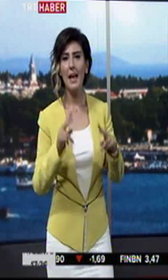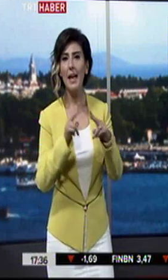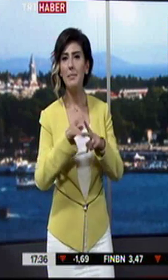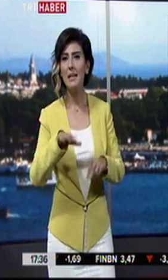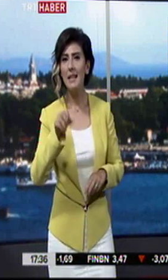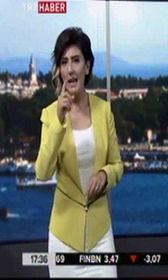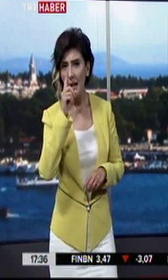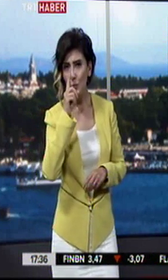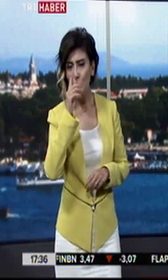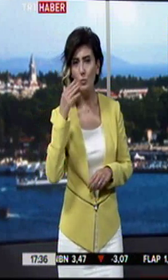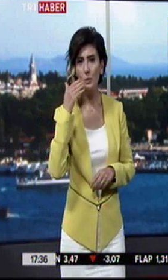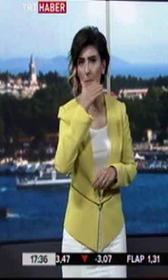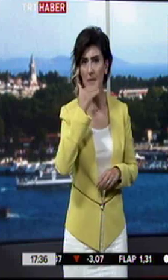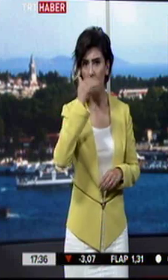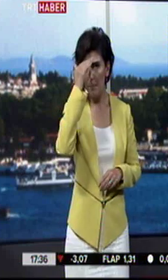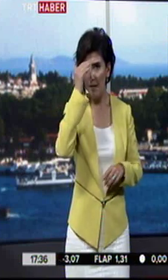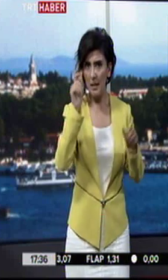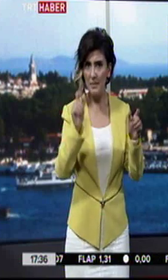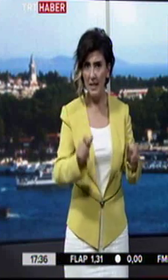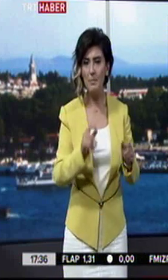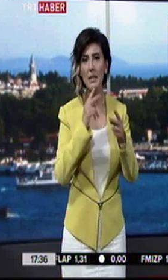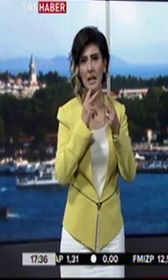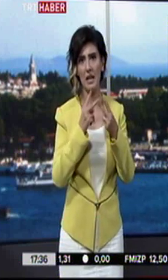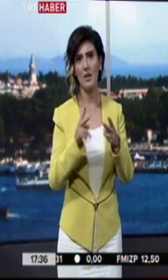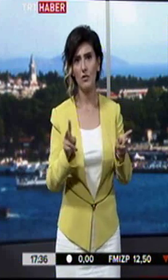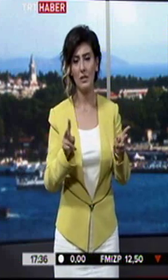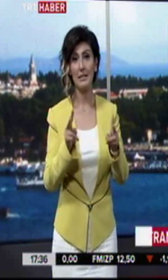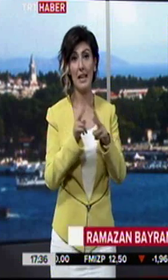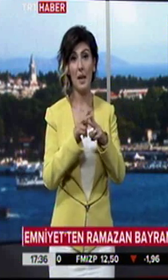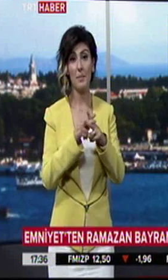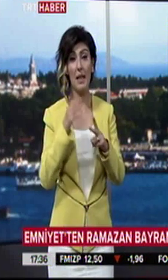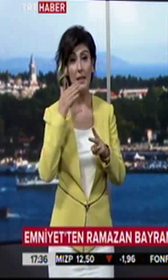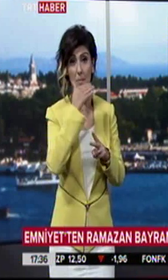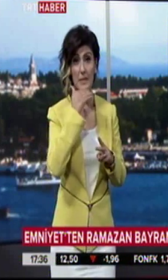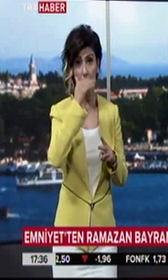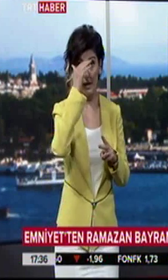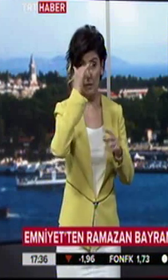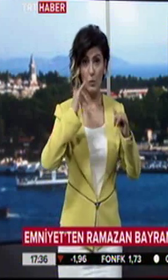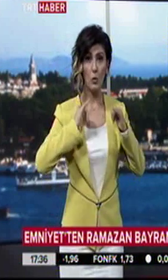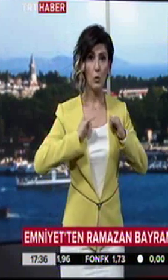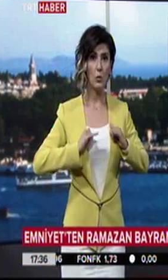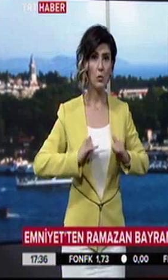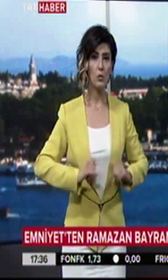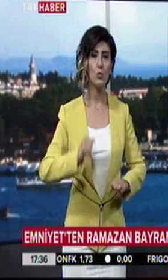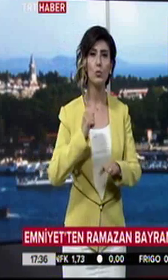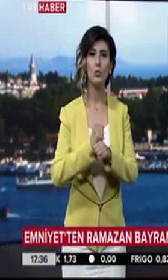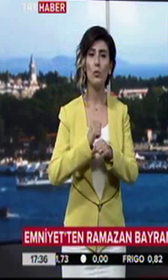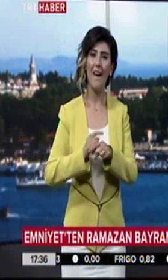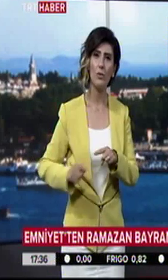Emniyet Genel Müdürlüğü Ramazan Bayramı tedbirlerini açıkladı. Emniyet, Ramazan Bayramı'nın huzur ve güven ortamında geçmesi